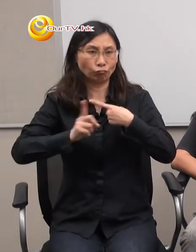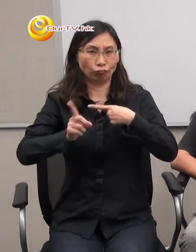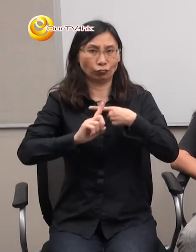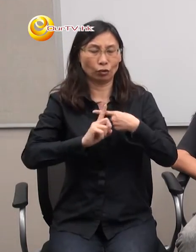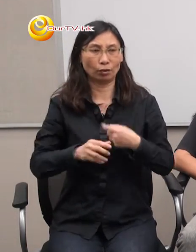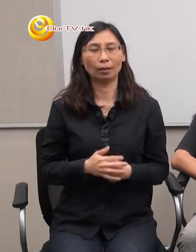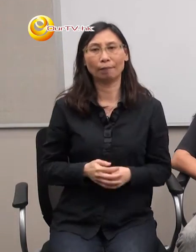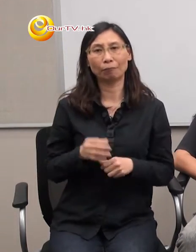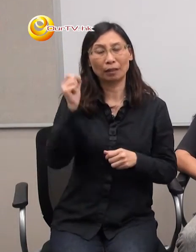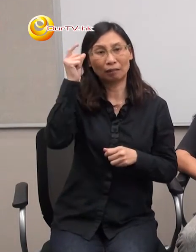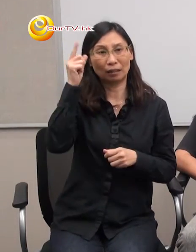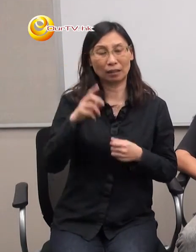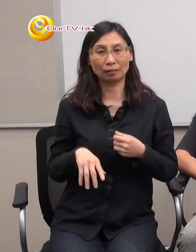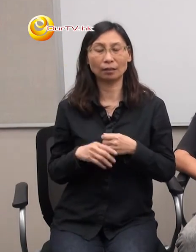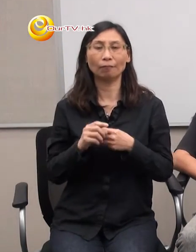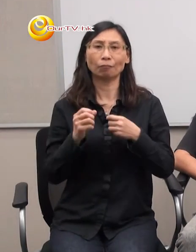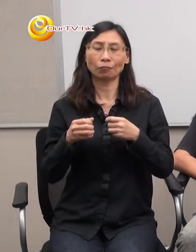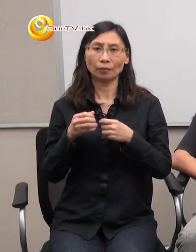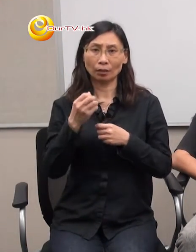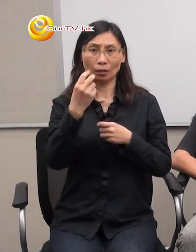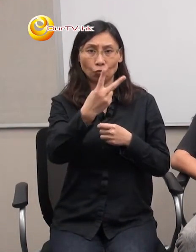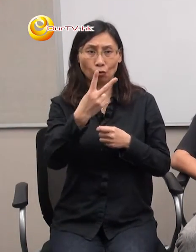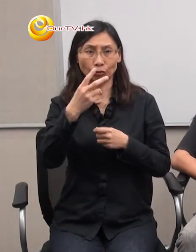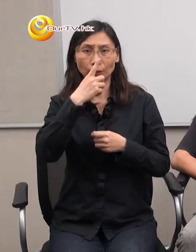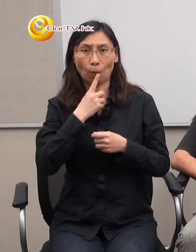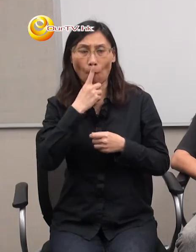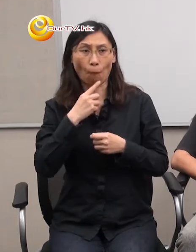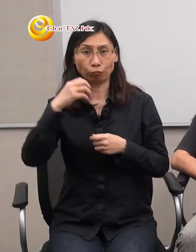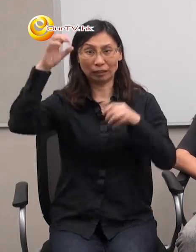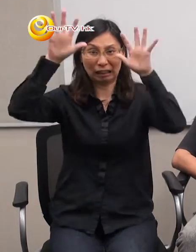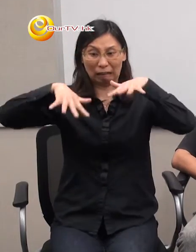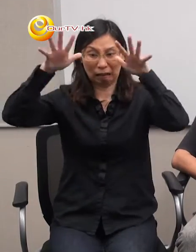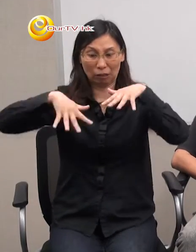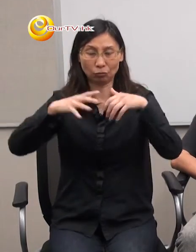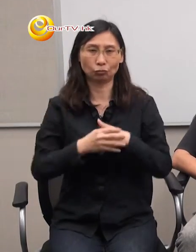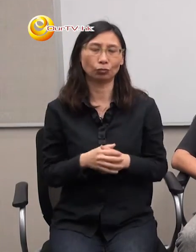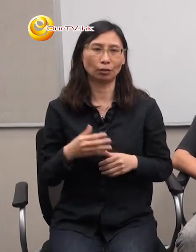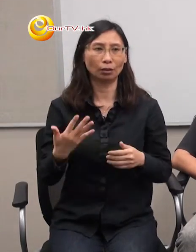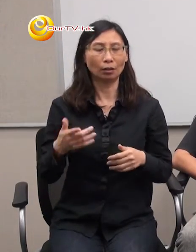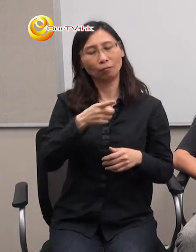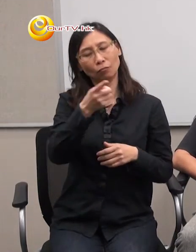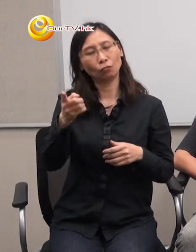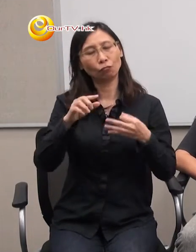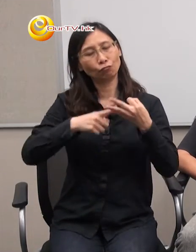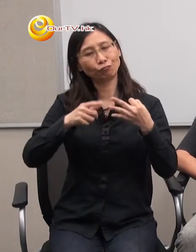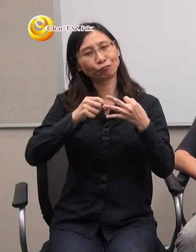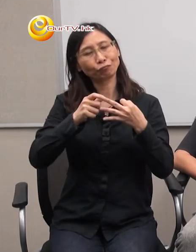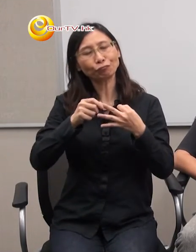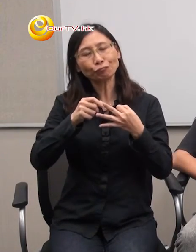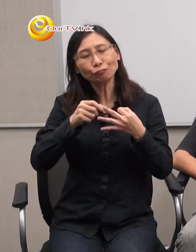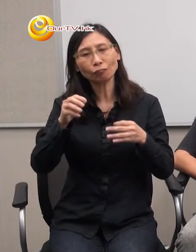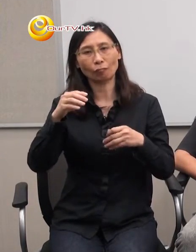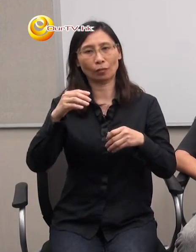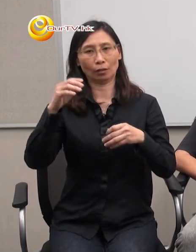紅色波嘅話，咁我諗咧，即係唔單止習近平震驚啊，諗緊咧，即係甚至我諗咧，張德江咧，我諗唔